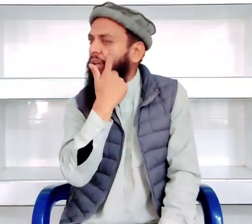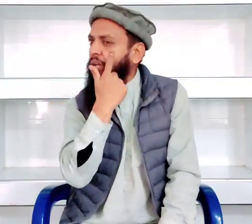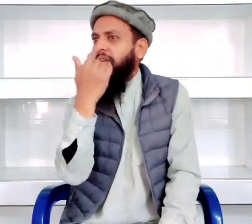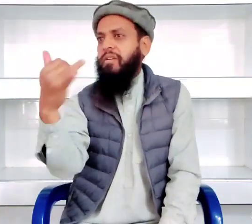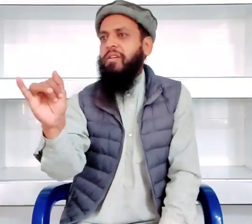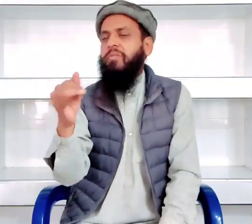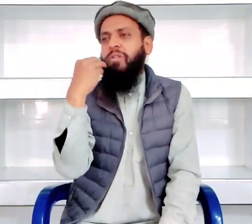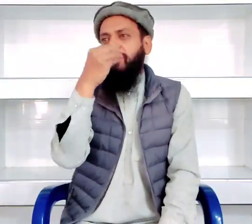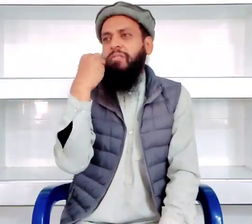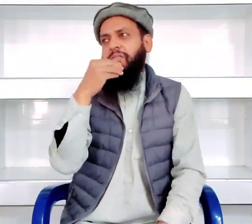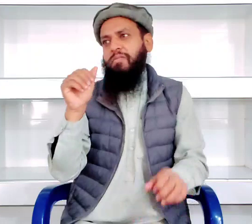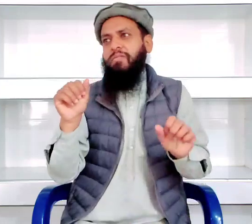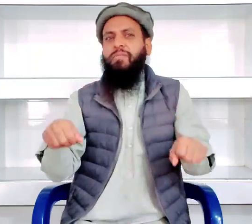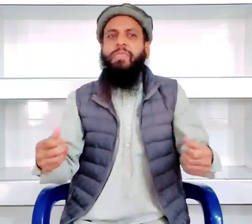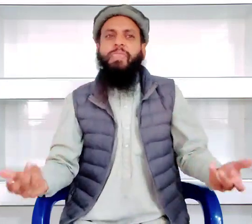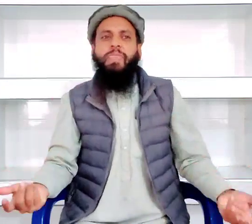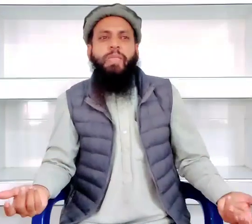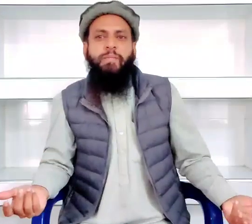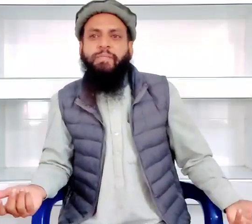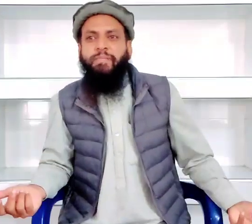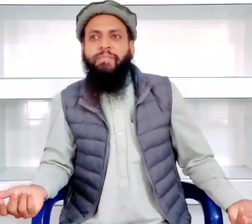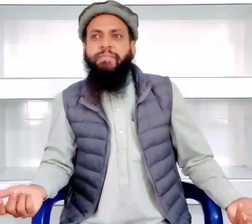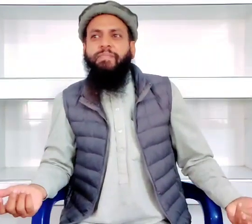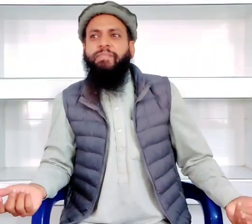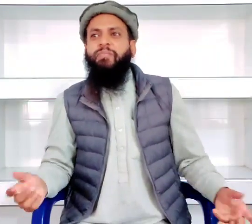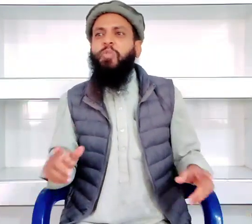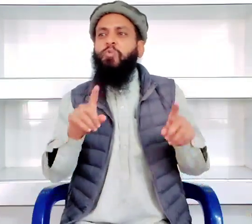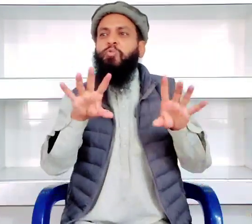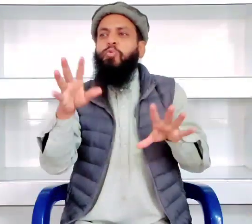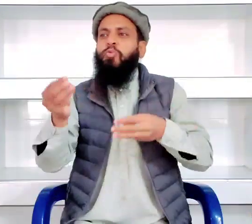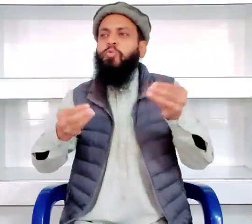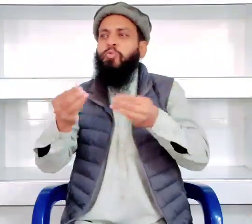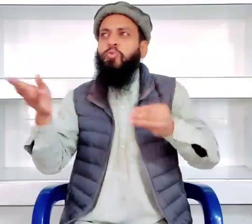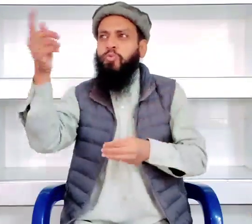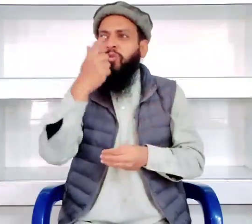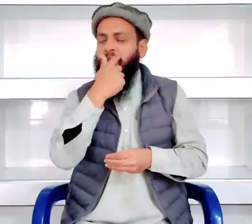بیان فرمایا کہ جو کوئی دو آدمی آپس کے اندر سودا کرتے ہوں تیسرے نو دے وچ مداخلت کرنے کی اجازت